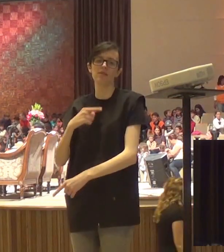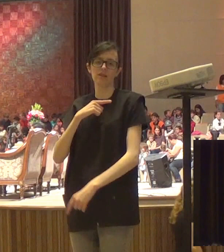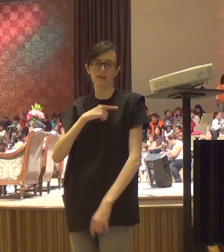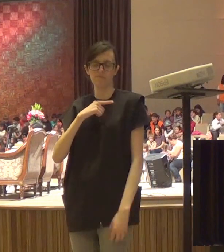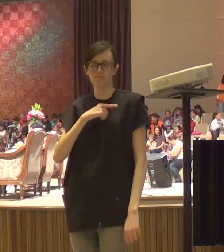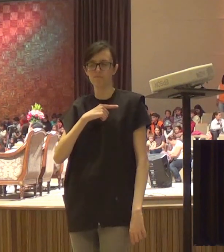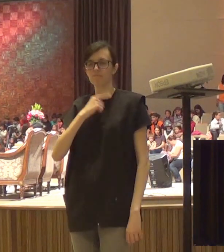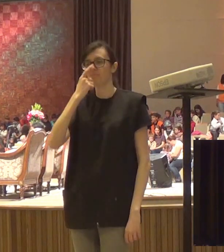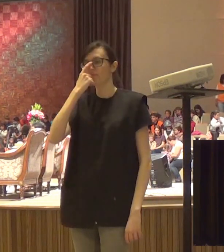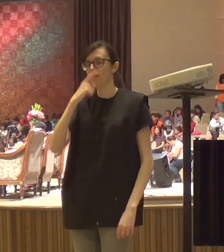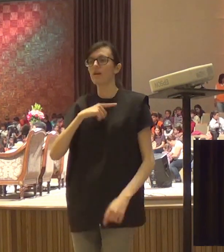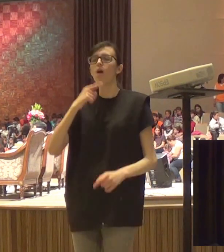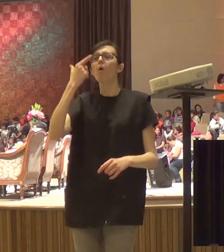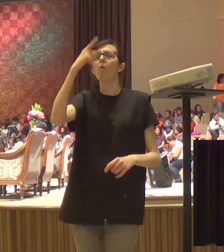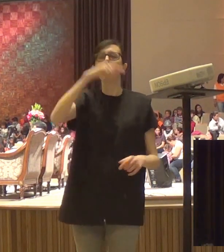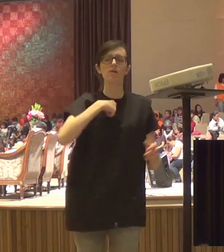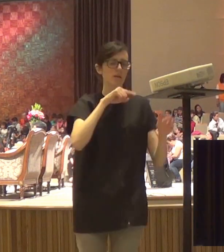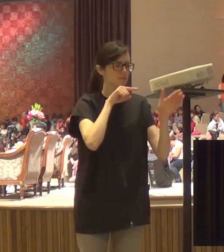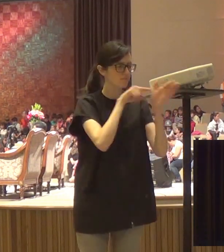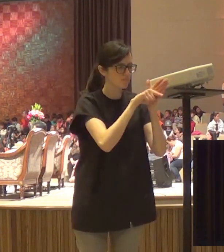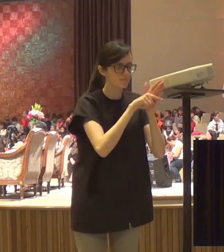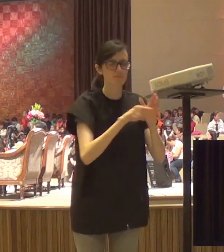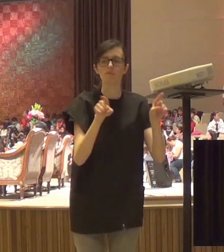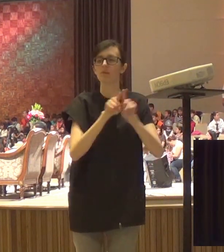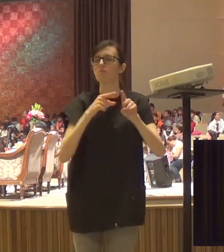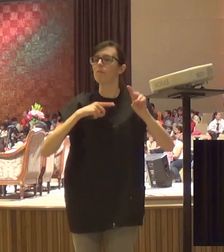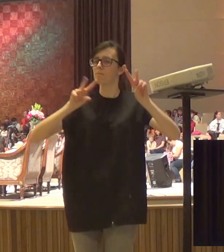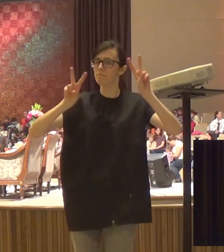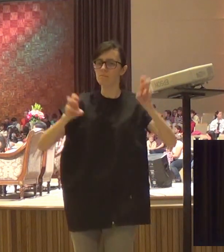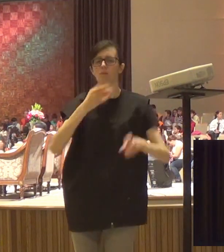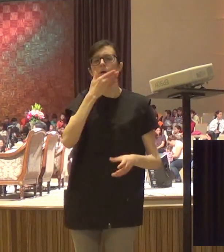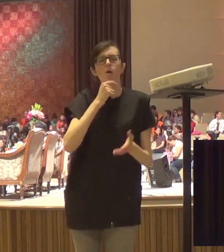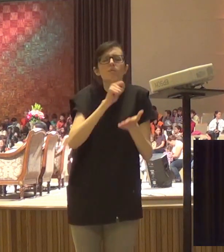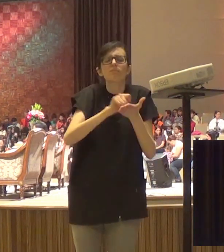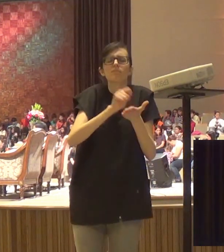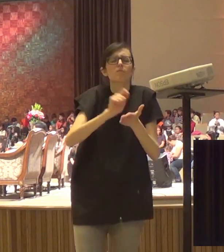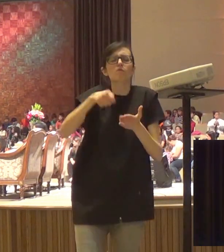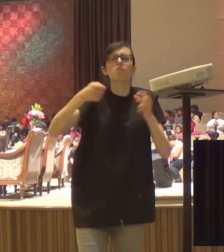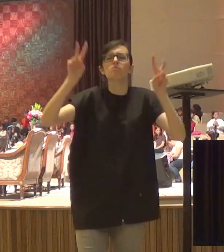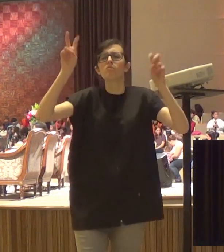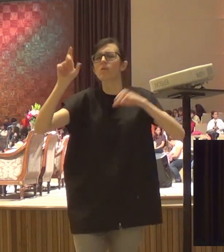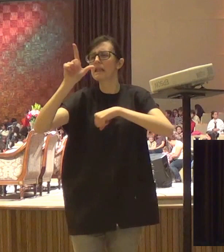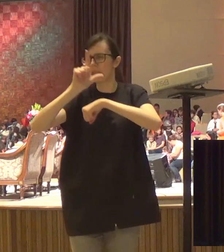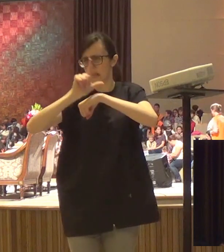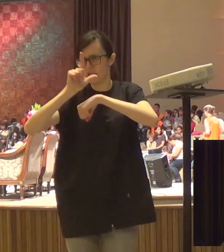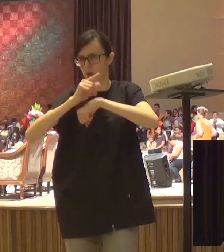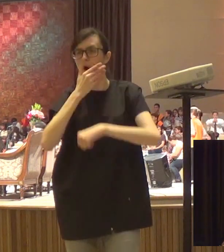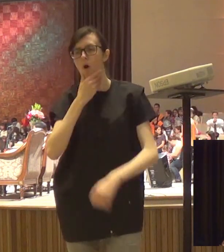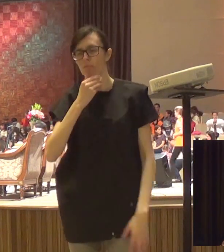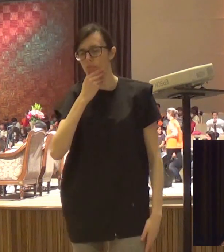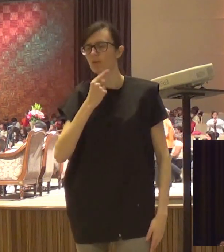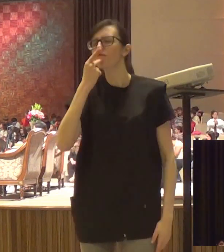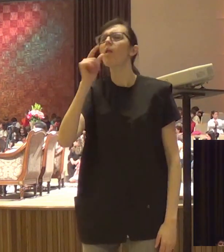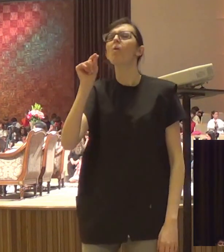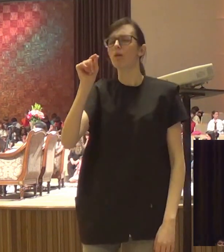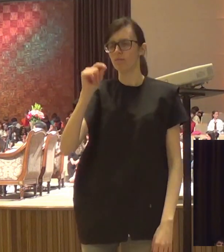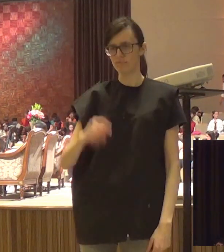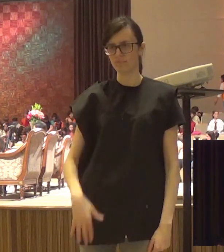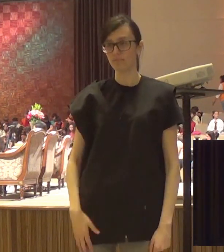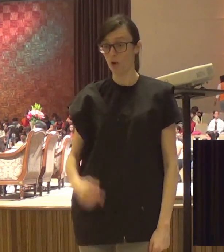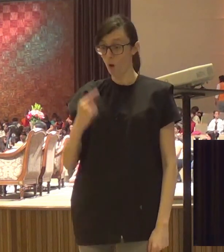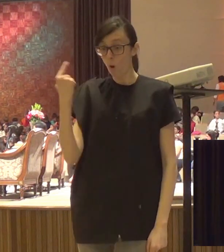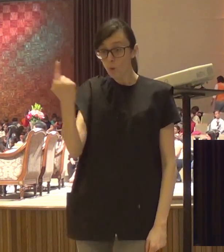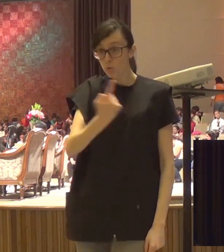conectados. Vendo mais uma citação que me chamou a atenção, de um homem que escreve muito sobre liderança, John